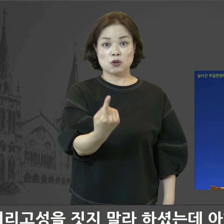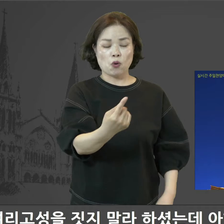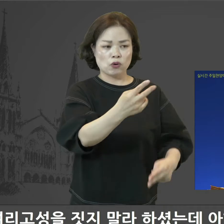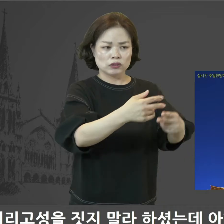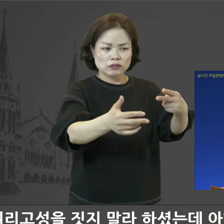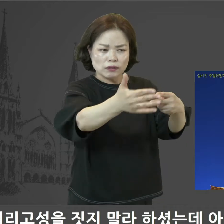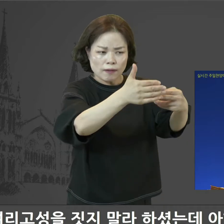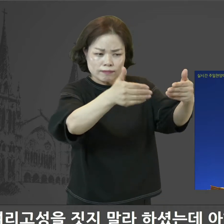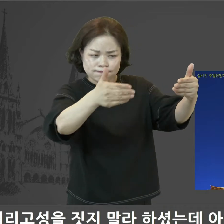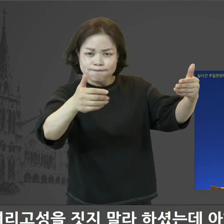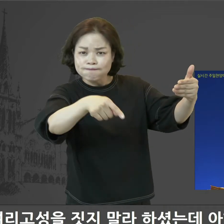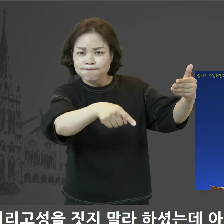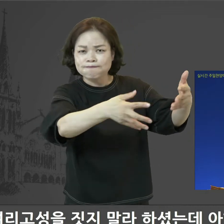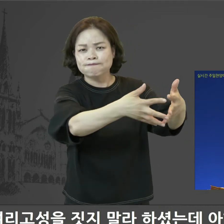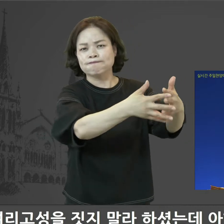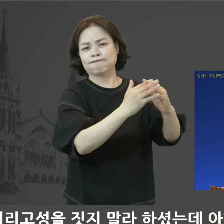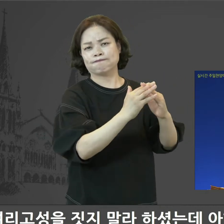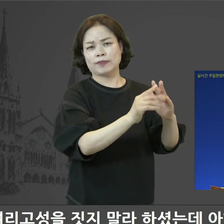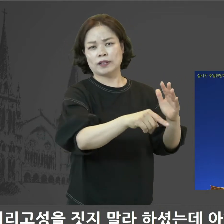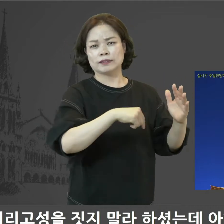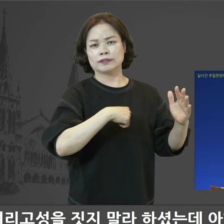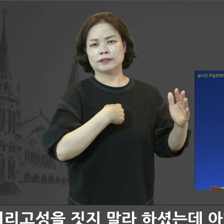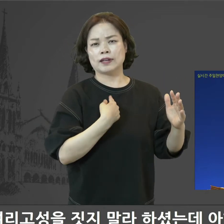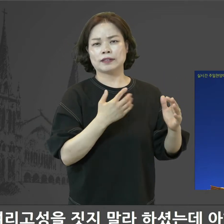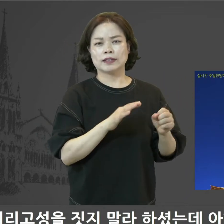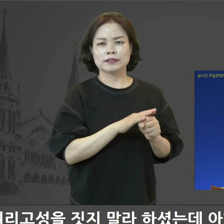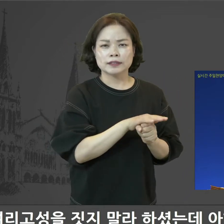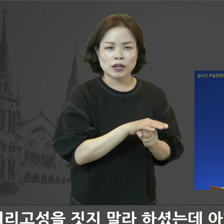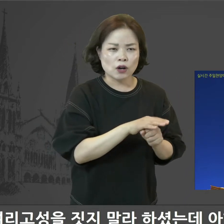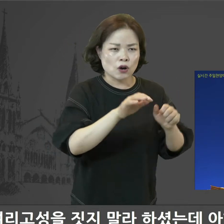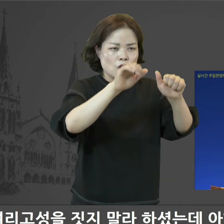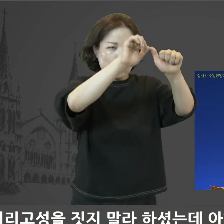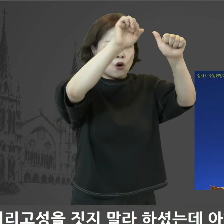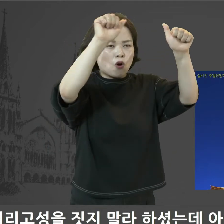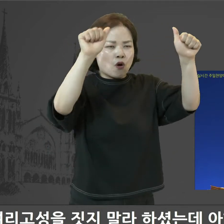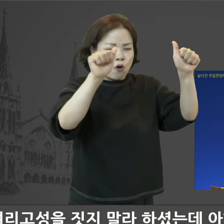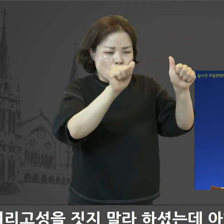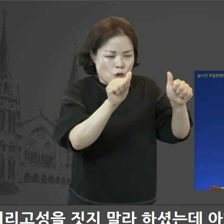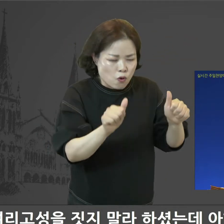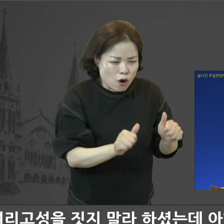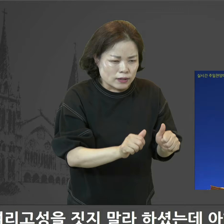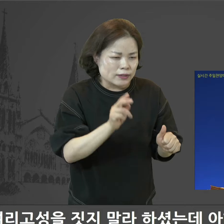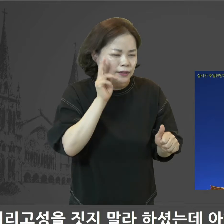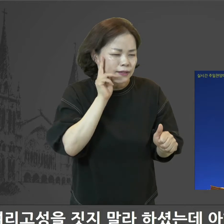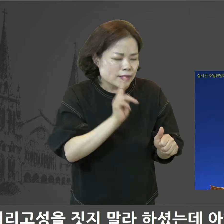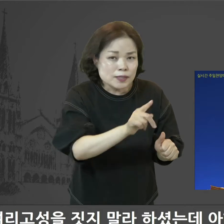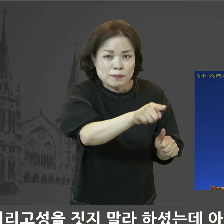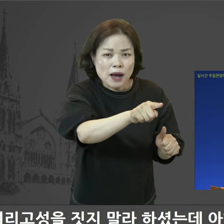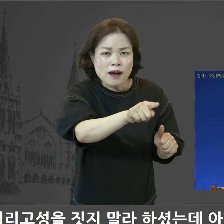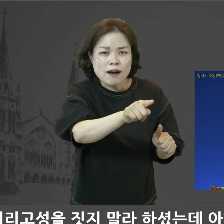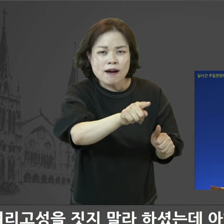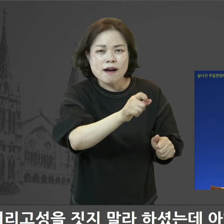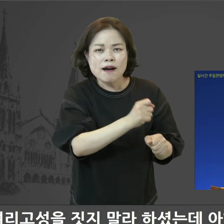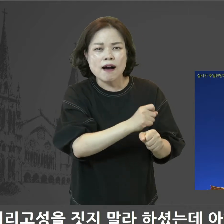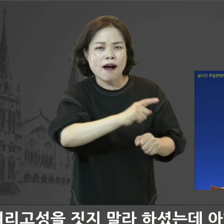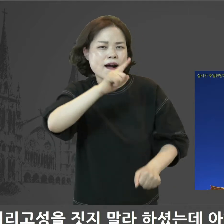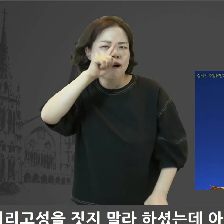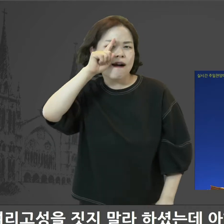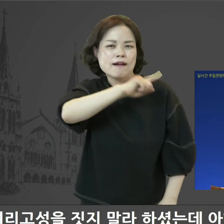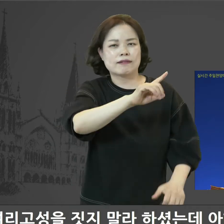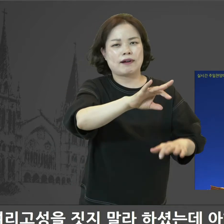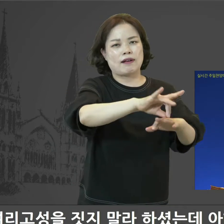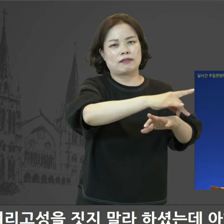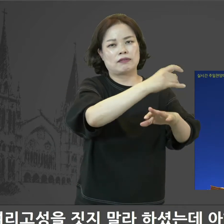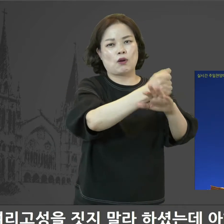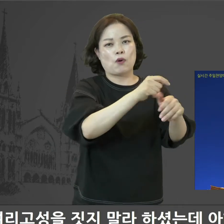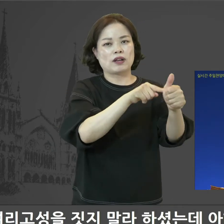사랑으로 가득한 성을 지었고 자기의 사랑, 우상 숭배로 무장한 이스라엘 역대 가장 악한 왕이었다라고